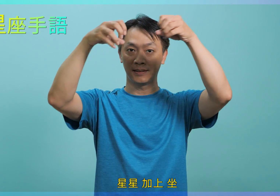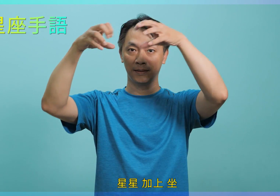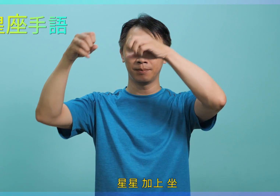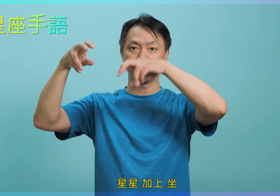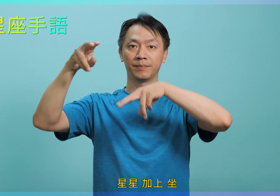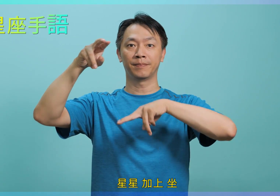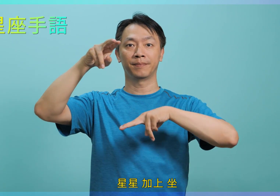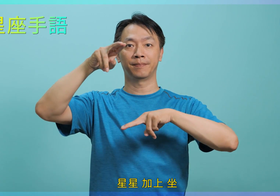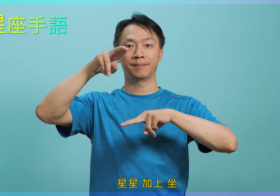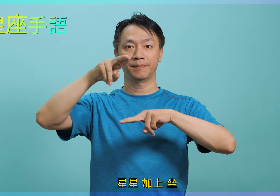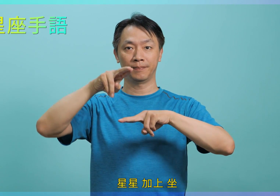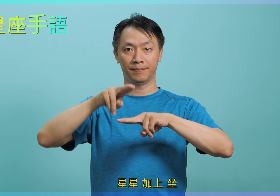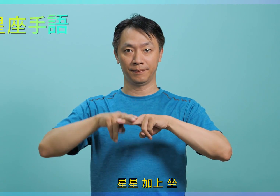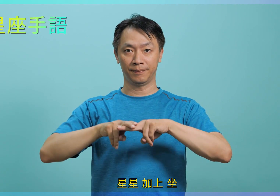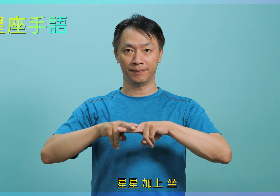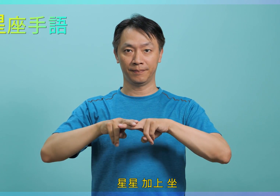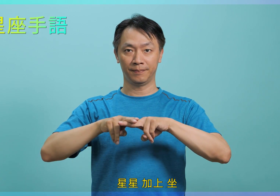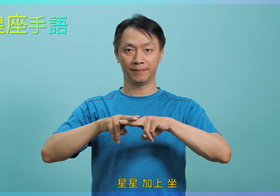星星加上座。